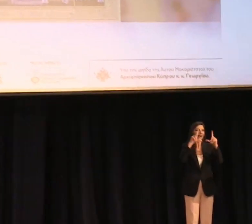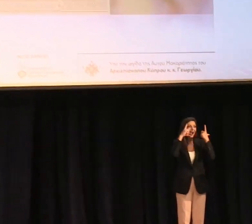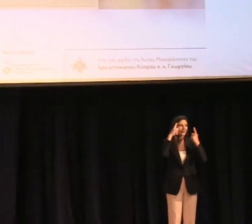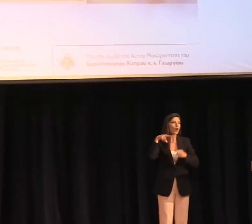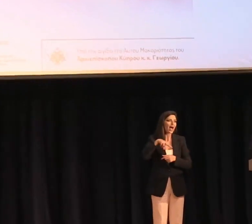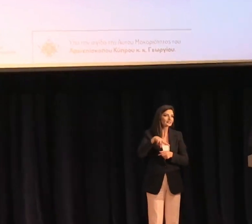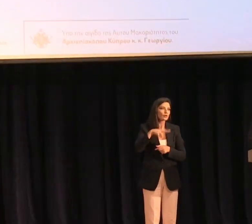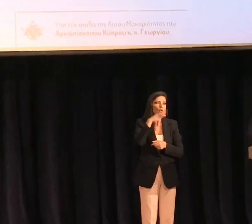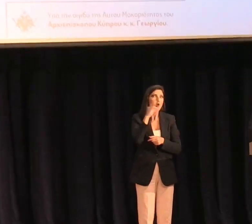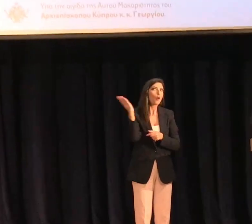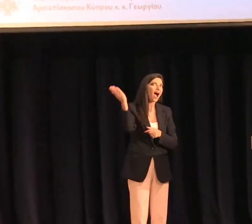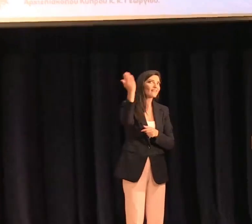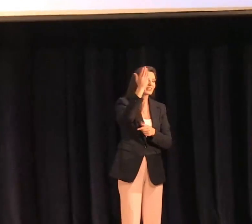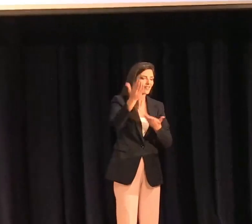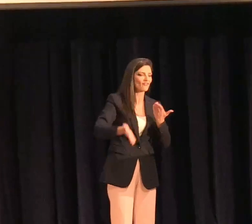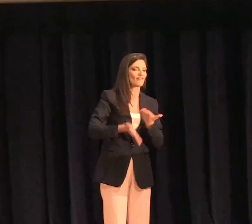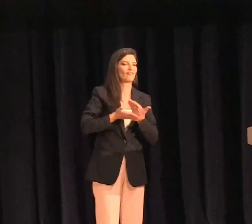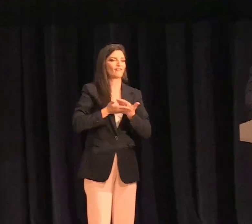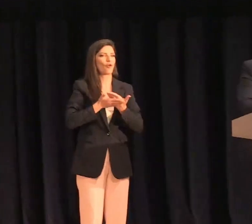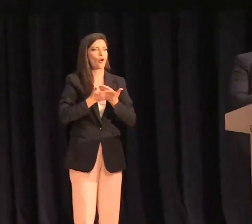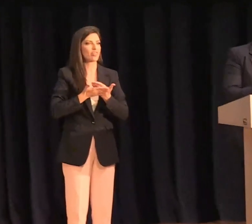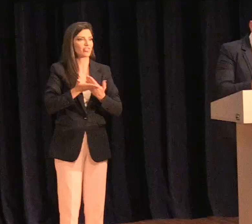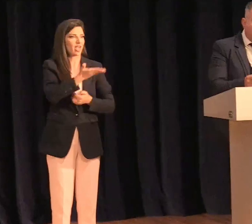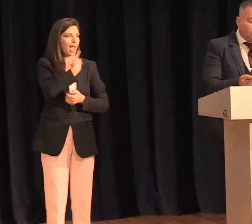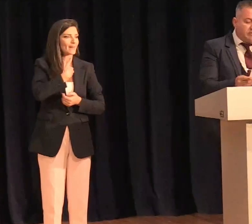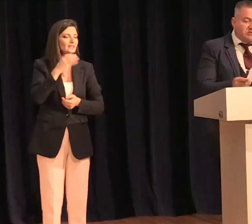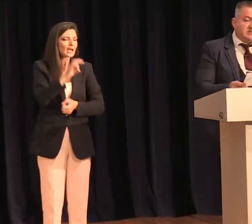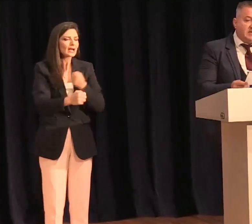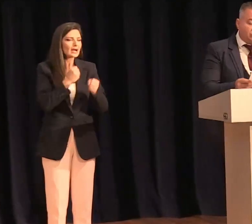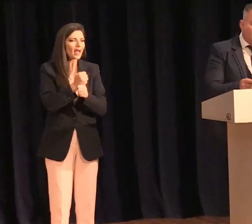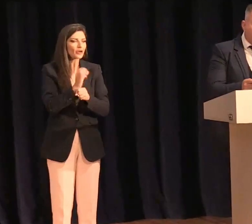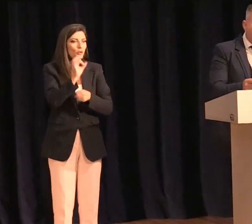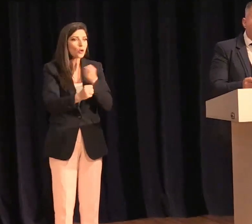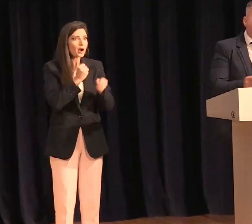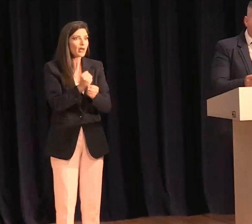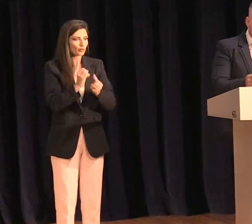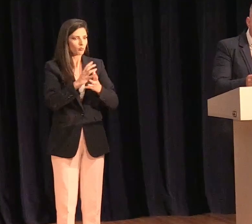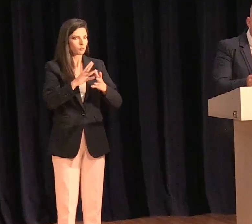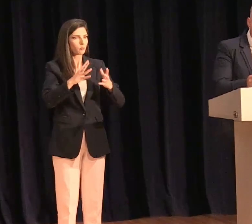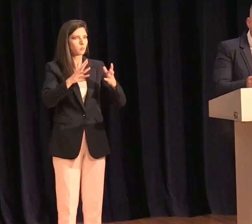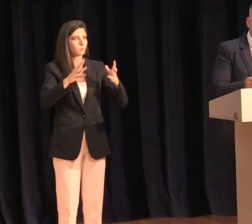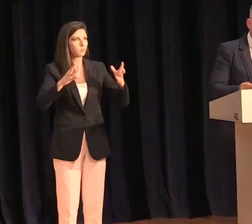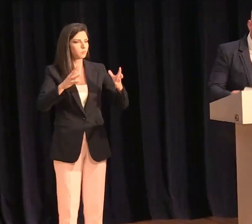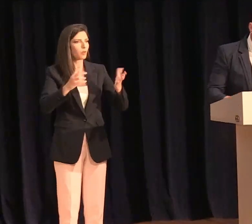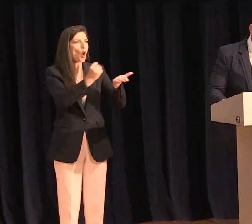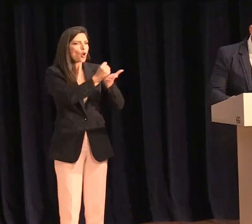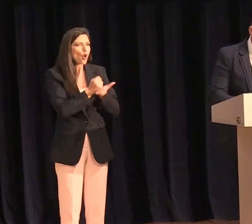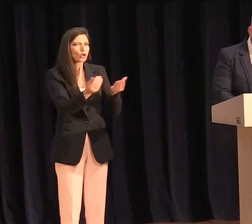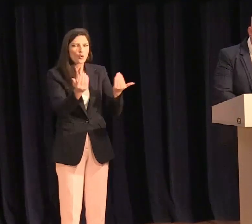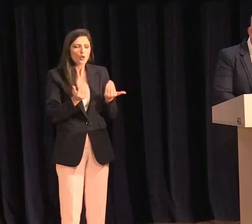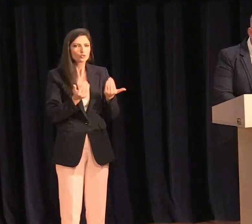που κάθε χρονιά μεγαλώνει η οικογένεια των εθελοντών, των υποστηριχτών, χορηγών και